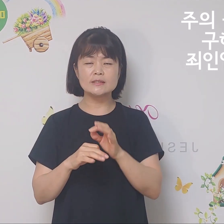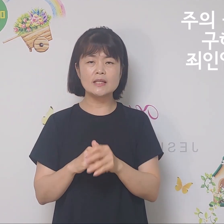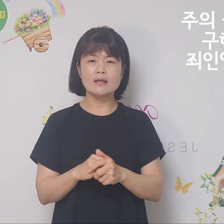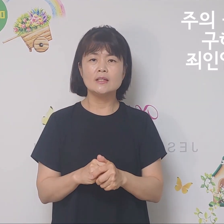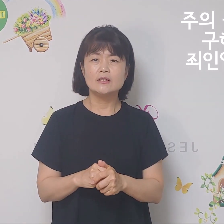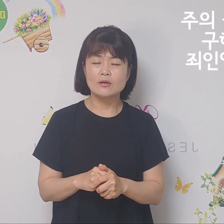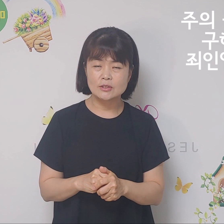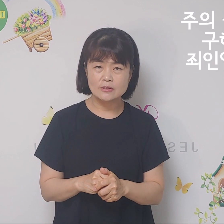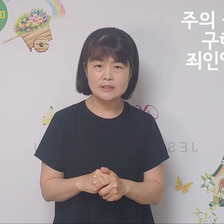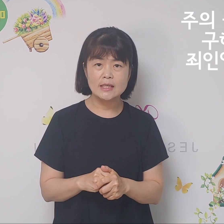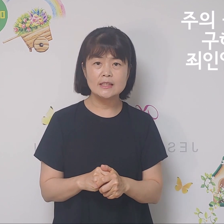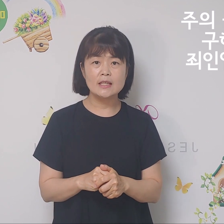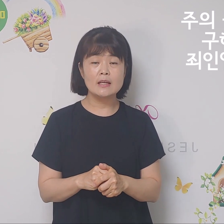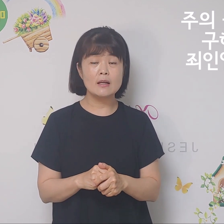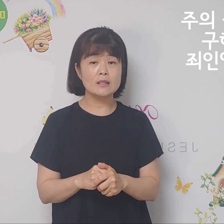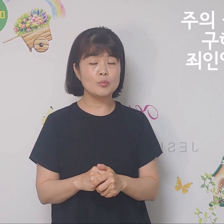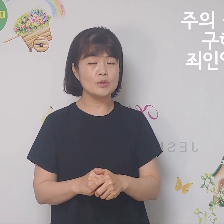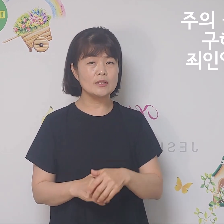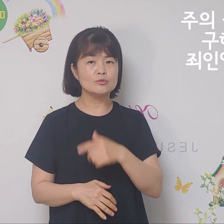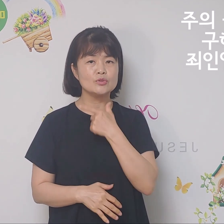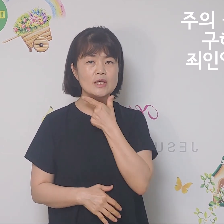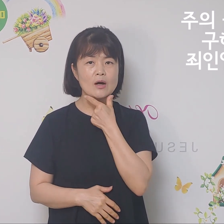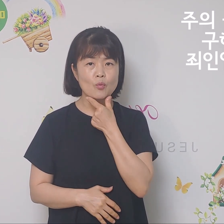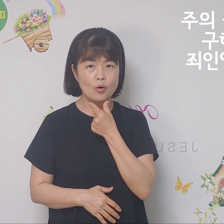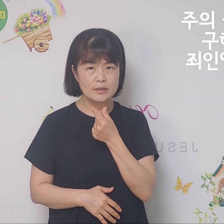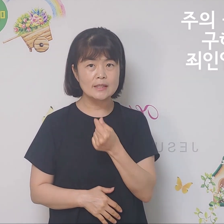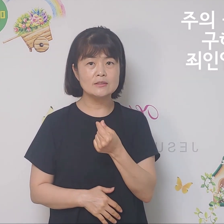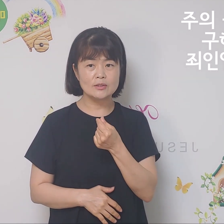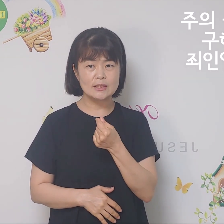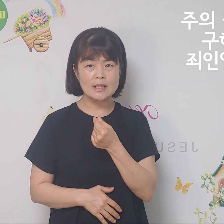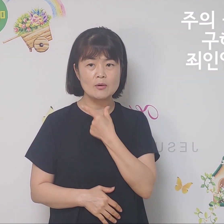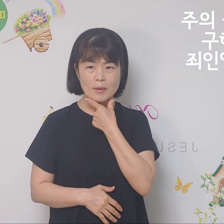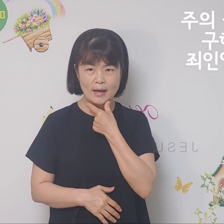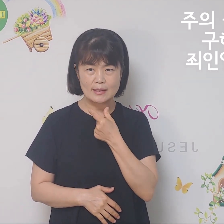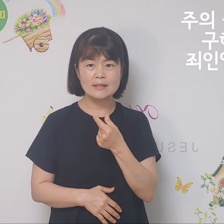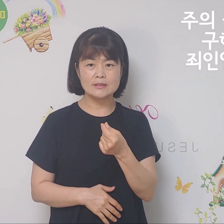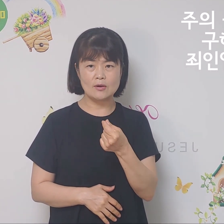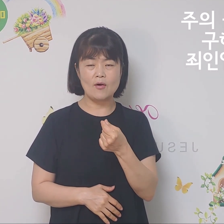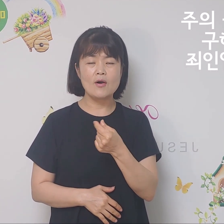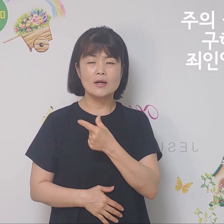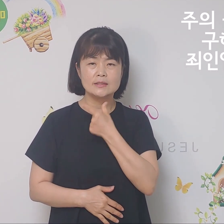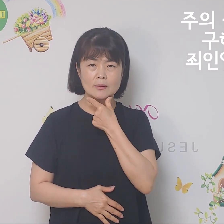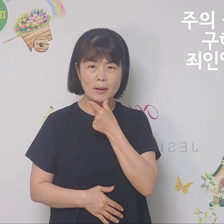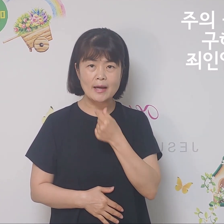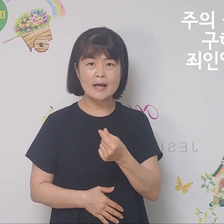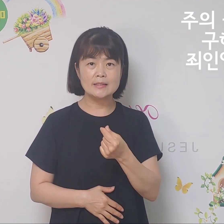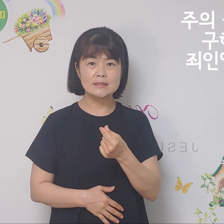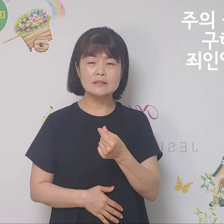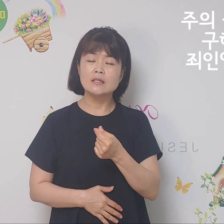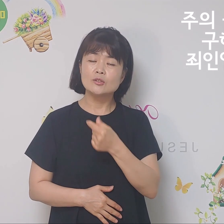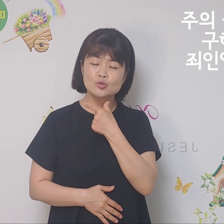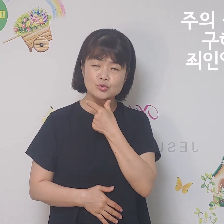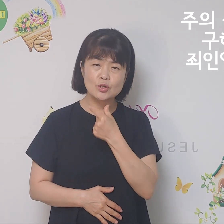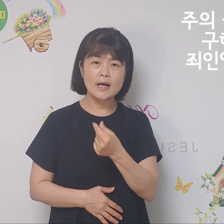되는데 여기서는 찾다라기보다는 우리가 원하는 거잖아요. 바라는 거. 그래서 바라는,